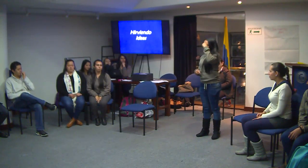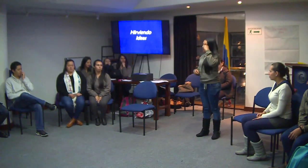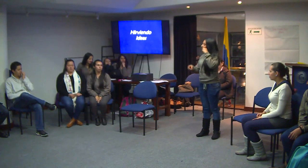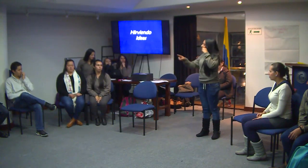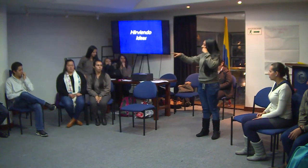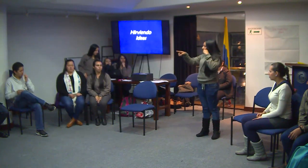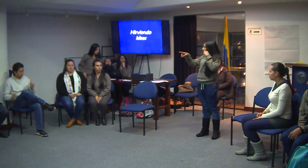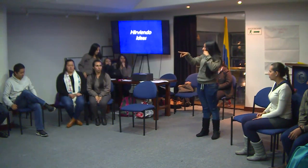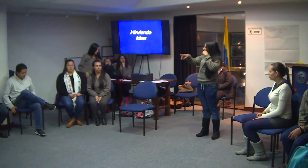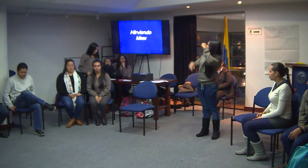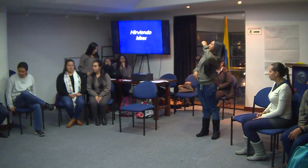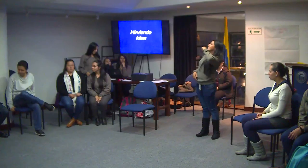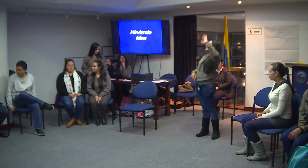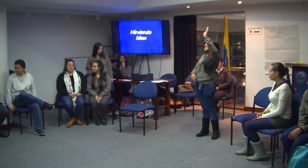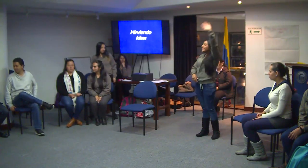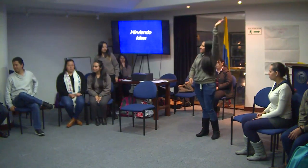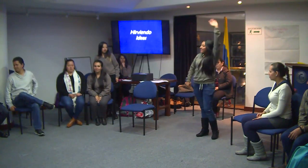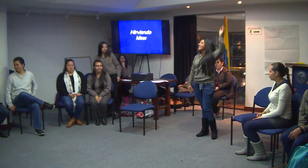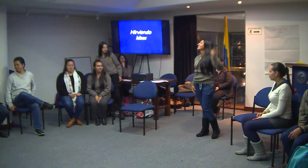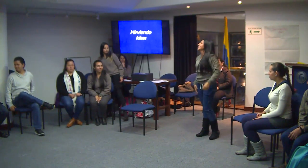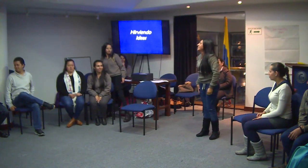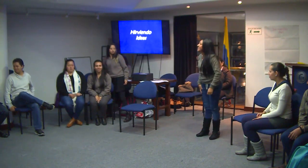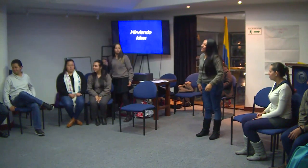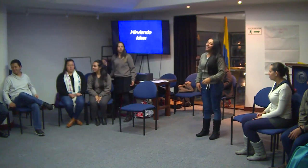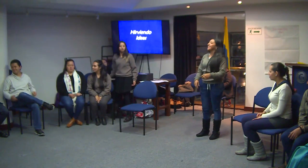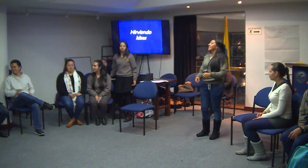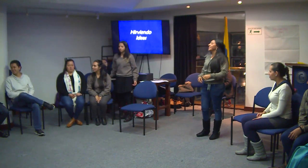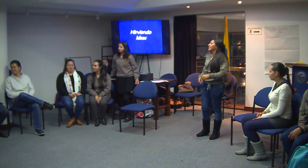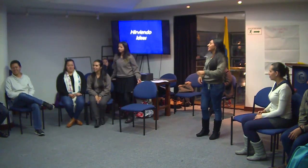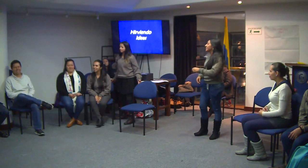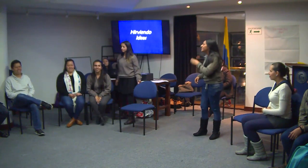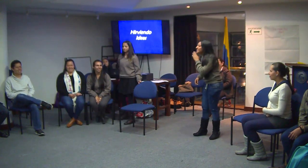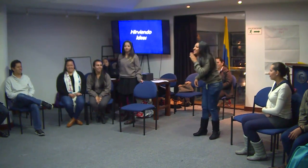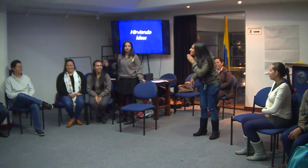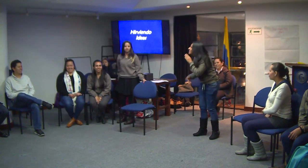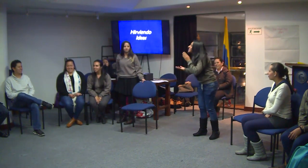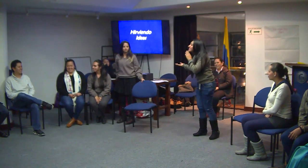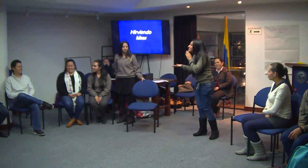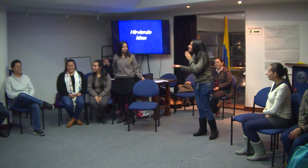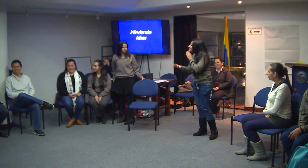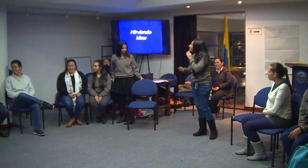El primer profesor es sordo, el profesor Omar Romero. Por favor, ¿quién es? Aquí.